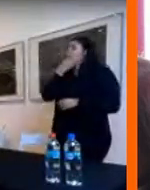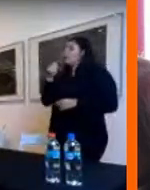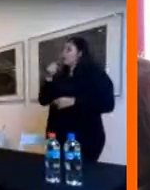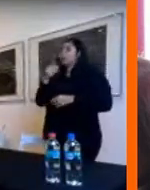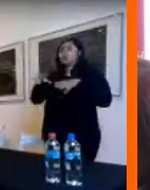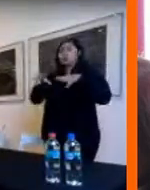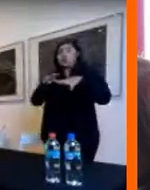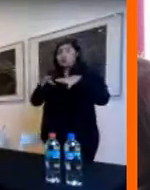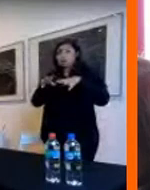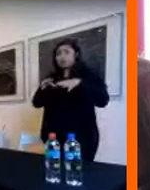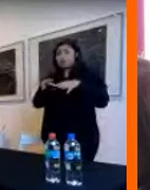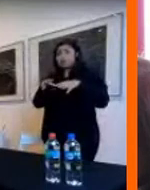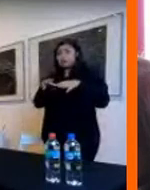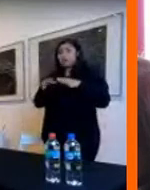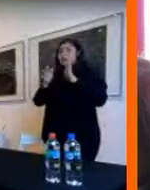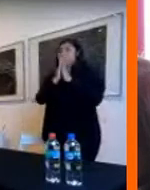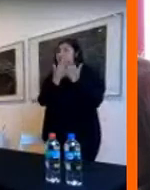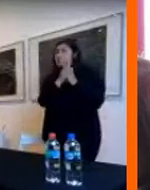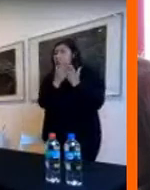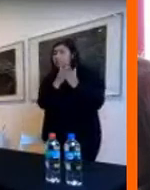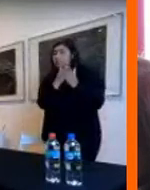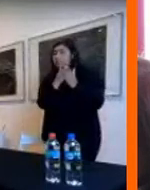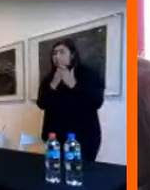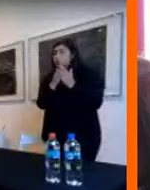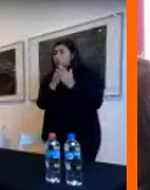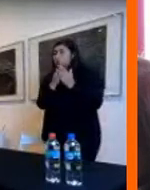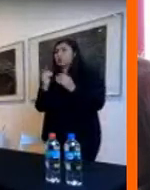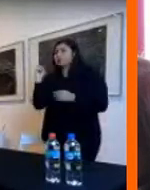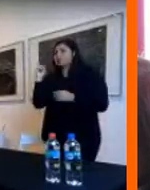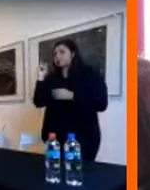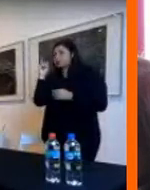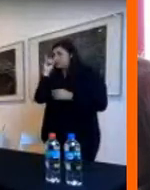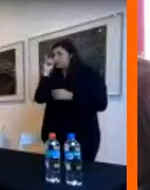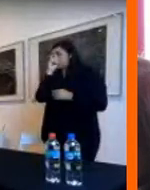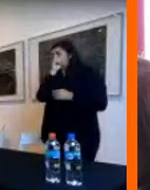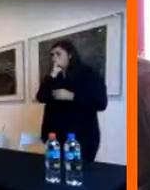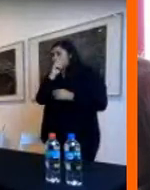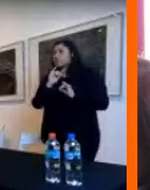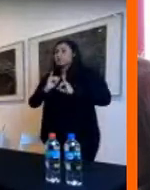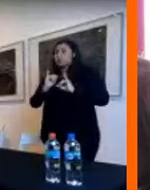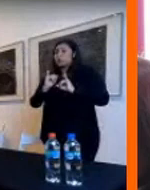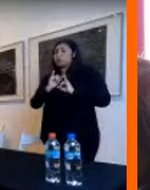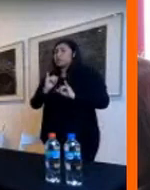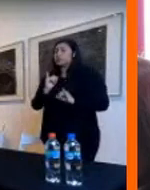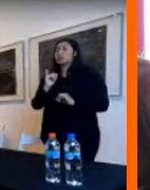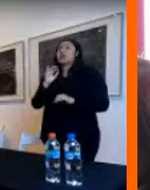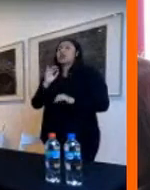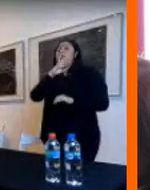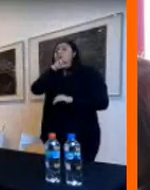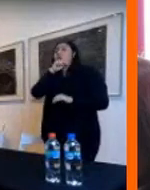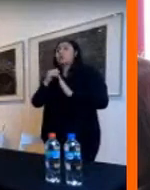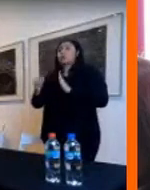Mayores es que los libretos estandarizados en el museo se complejizaron por la información que los adultos mayores comenzaron a entregarnos